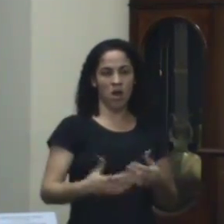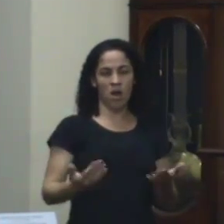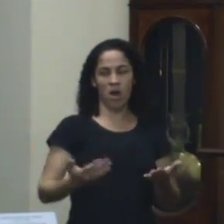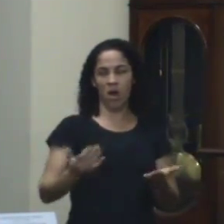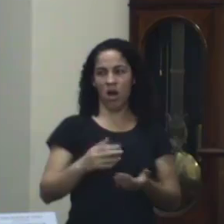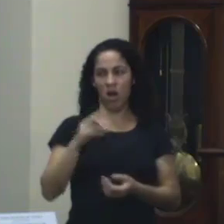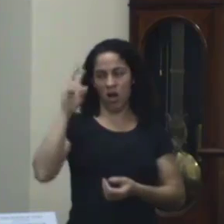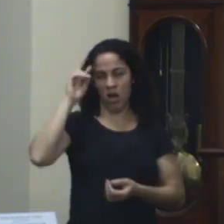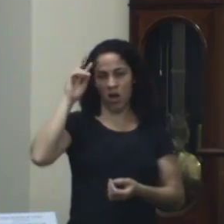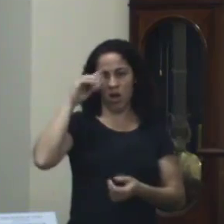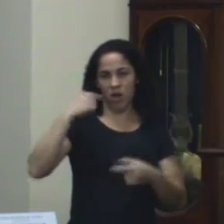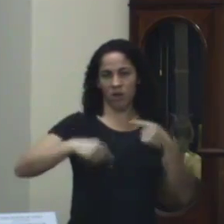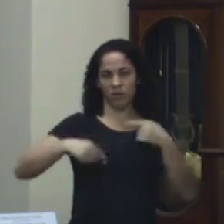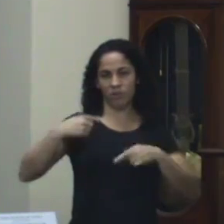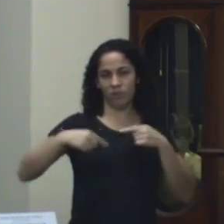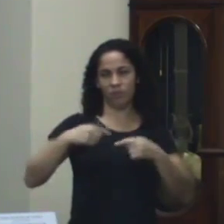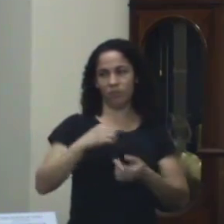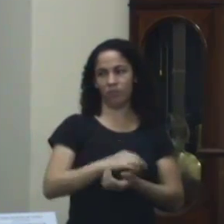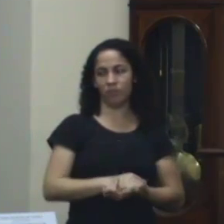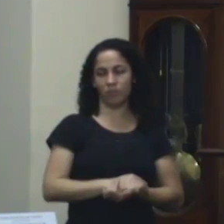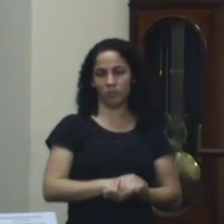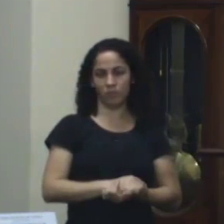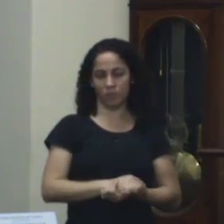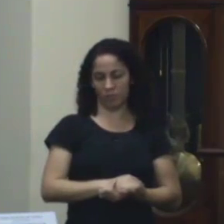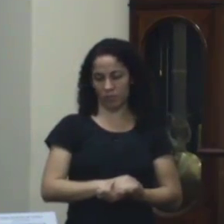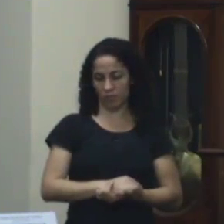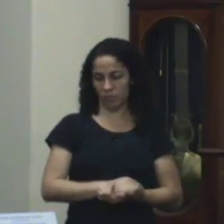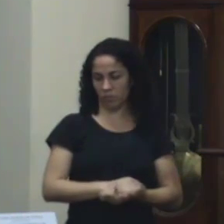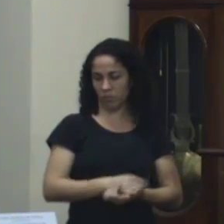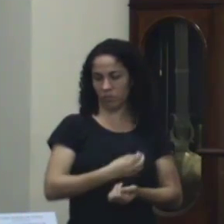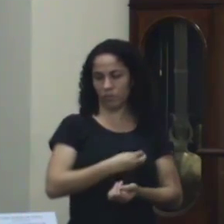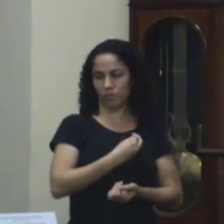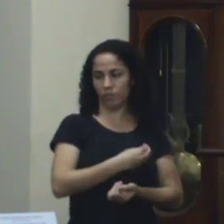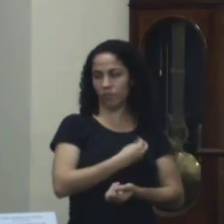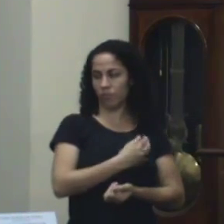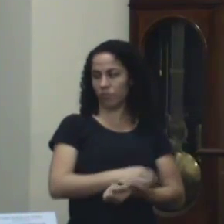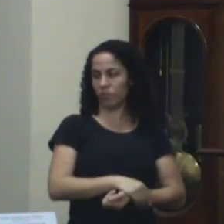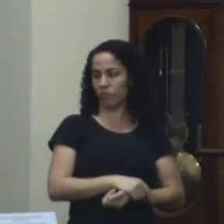momento histórico-político que nós estamos vivenciando.